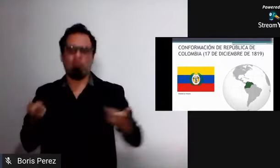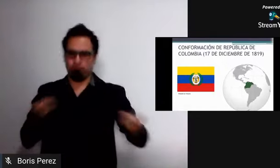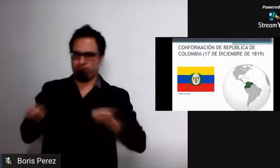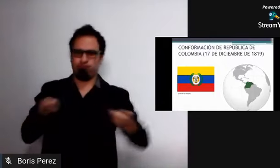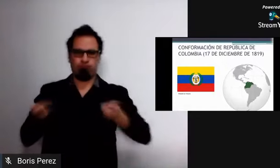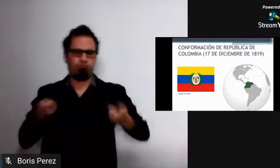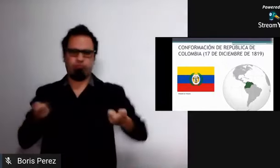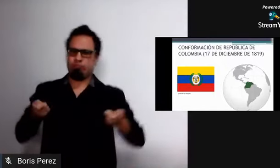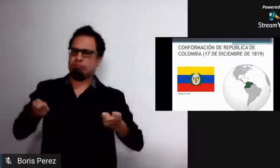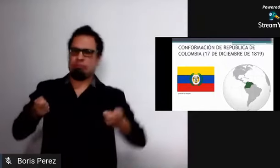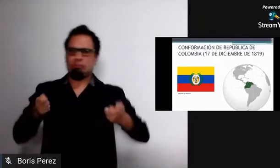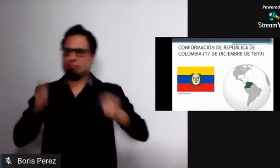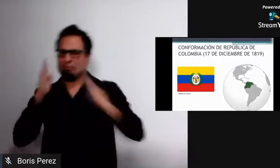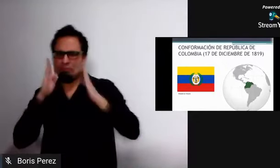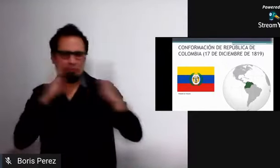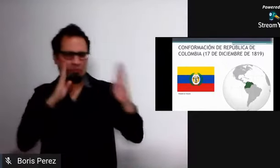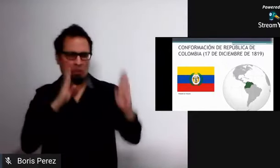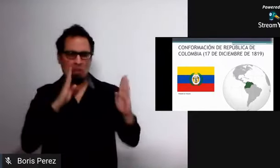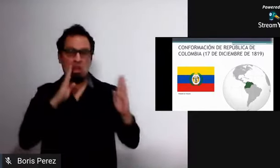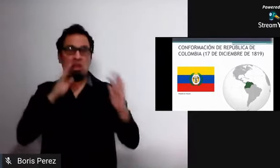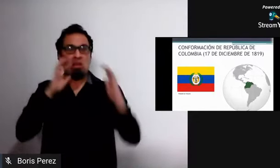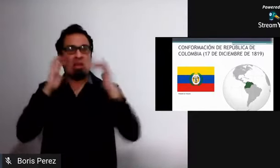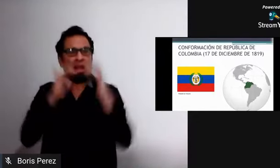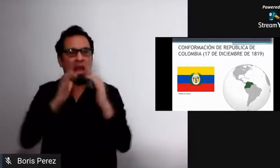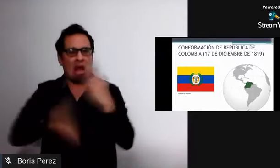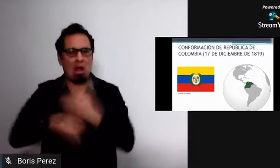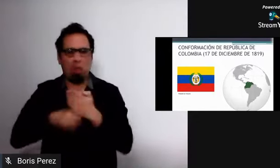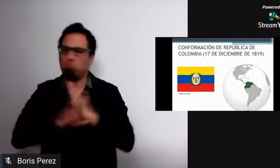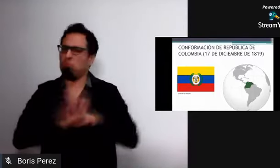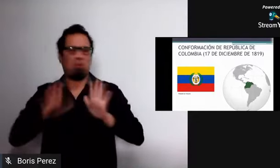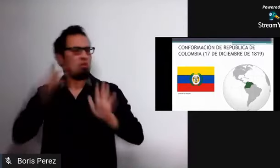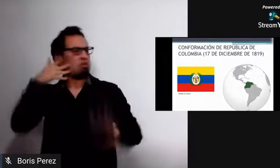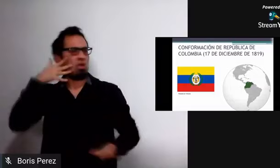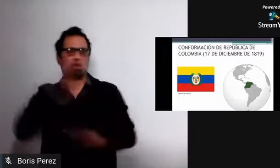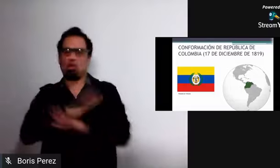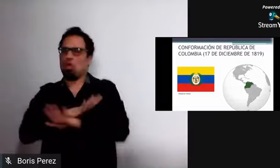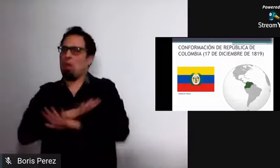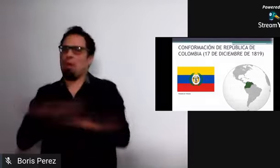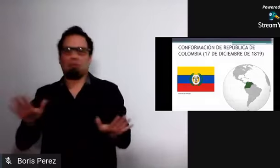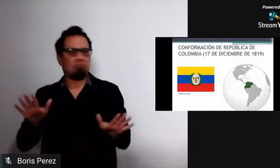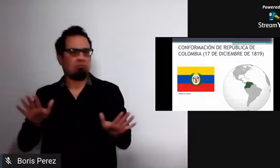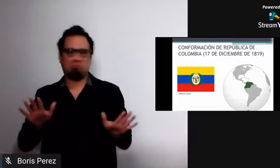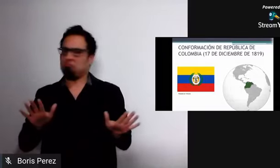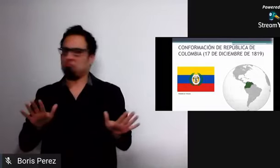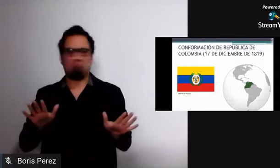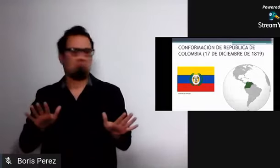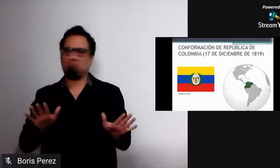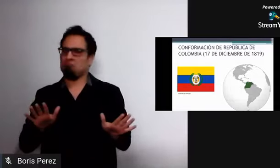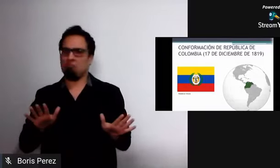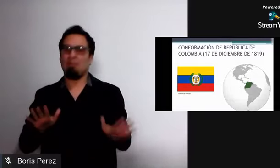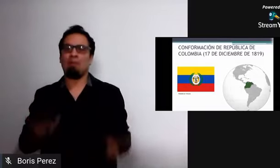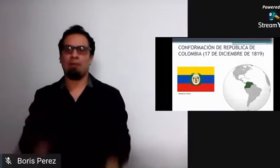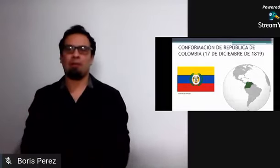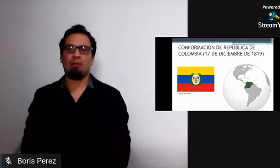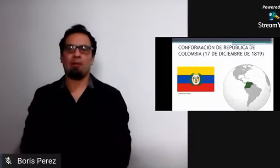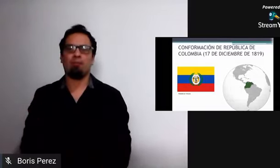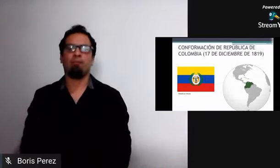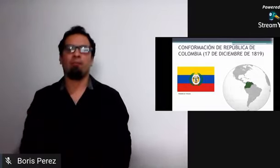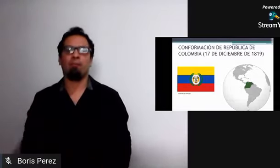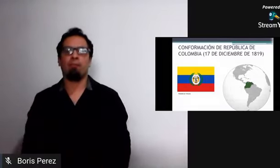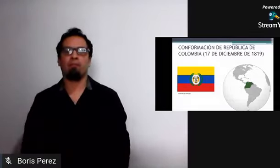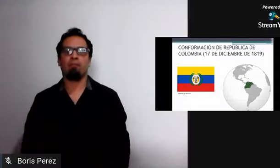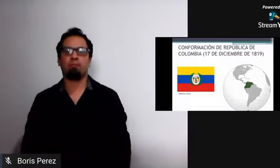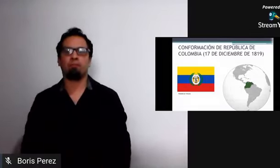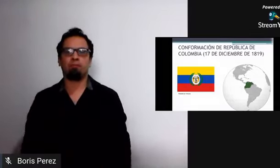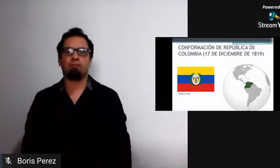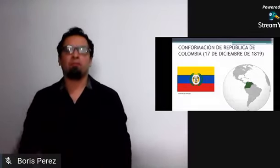Santander, Francisco de Paula Santander, fue nombrado y encargado de coordinar y administrar algunas de las